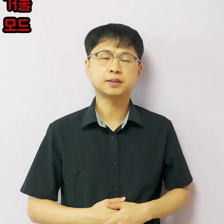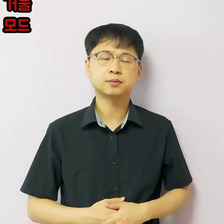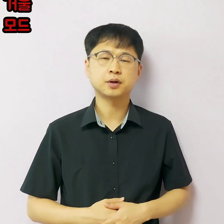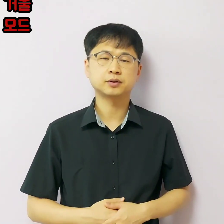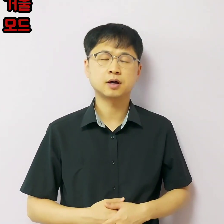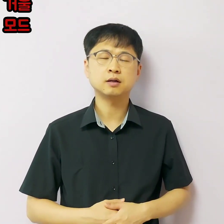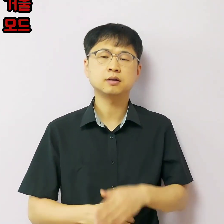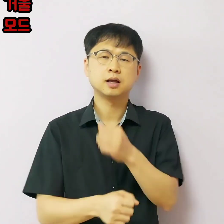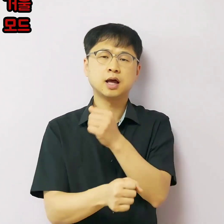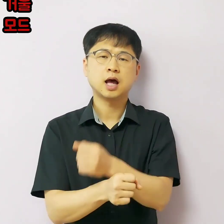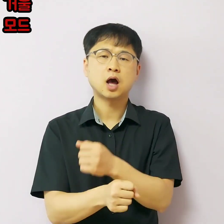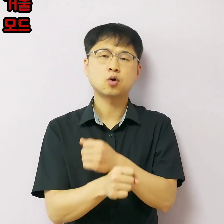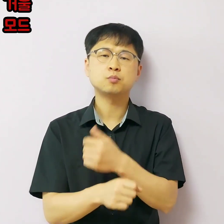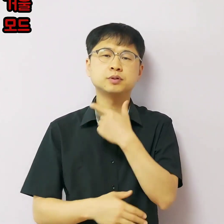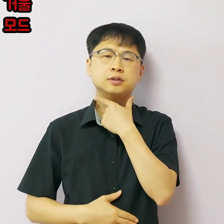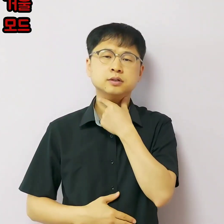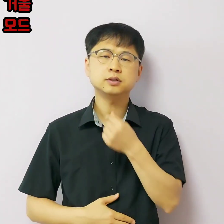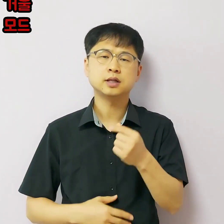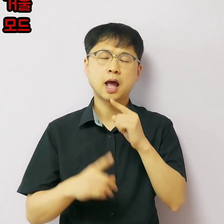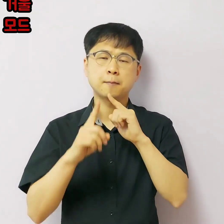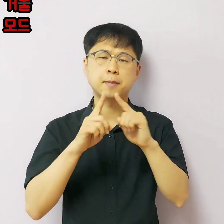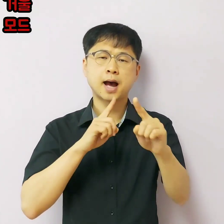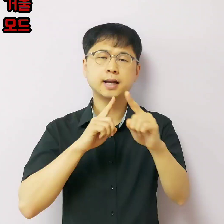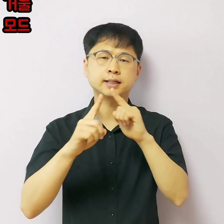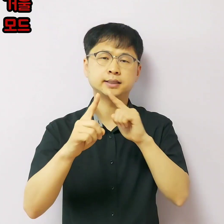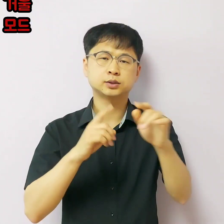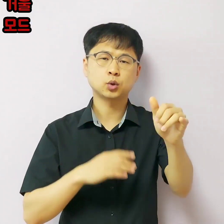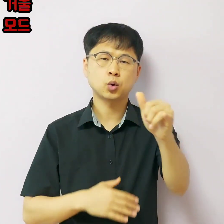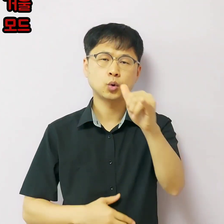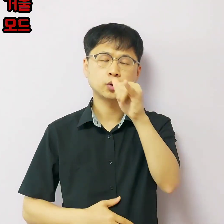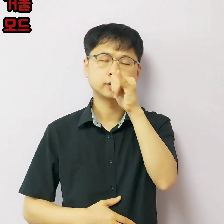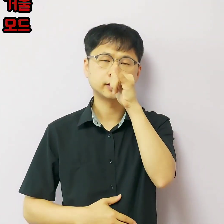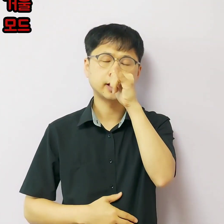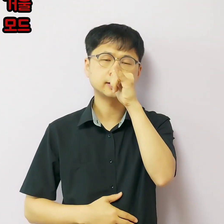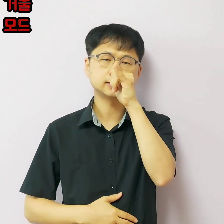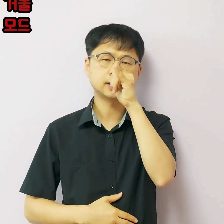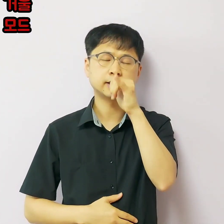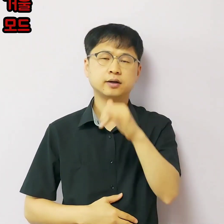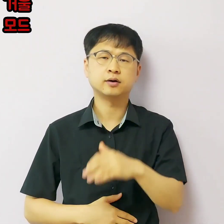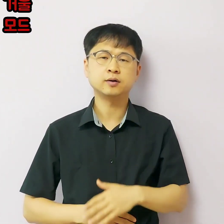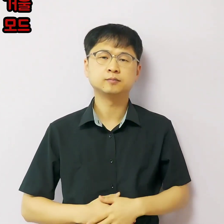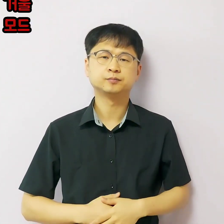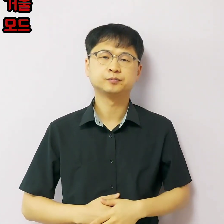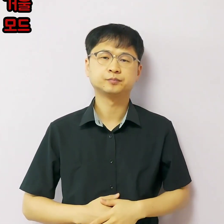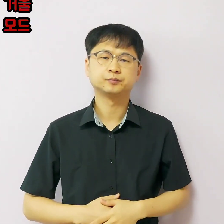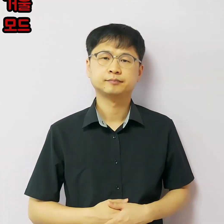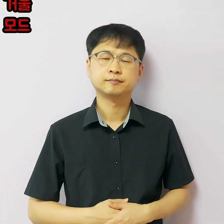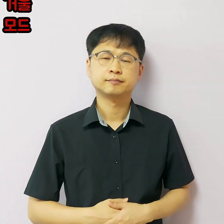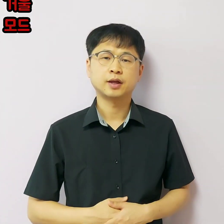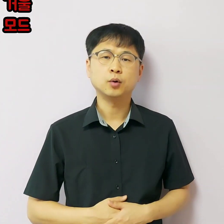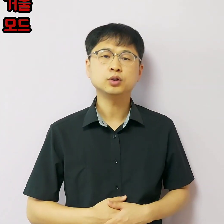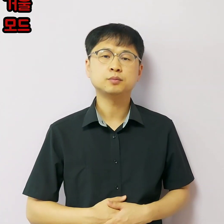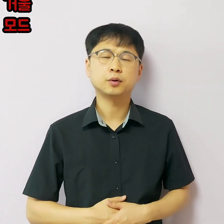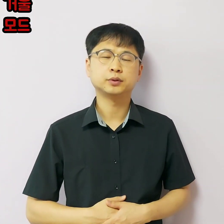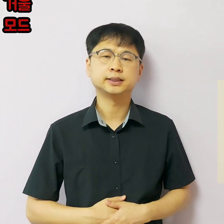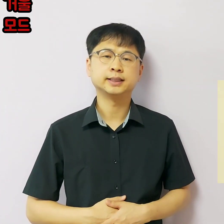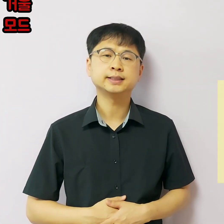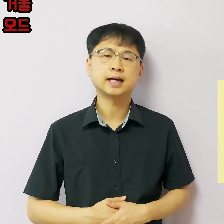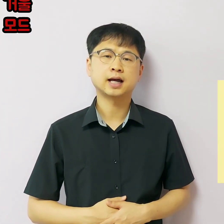앞에서 배웠던 하고픈 말이 있소 이렇게 끝이 나네요. 네, 오늘 배워보신